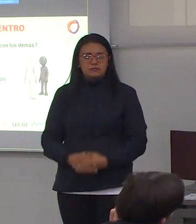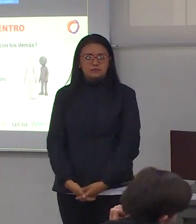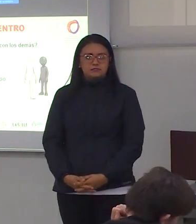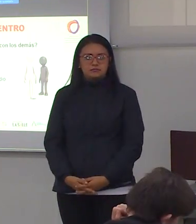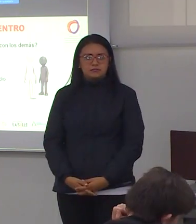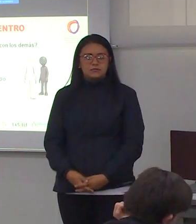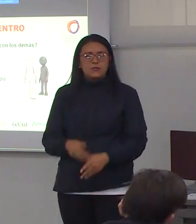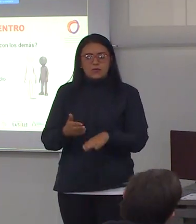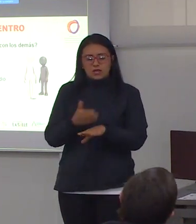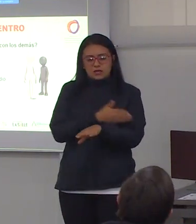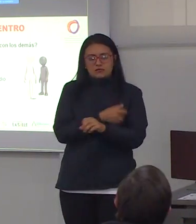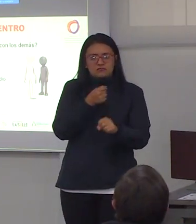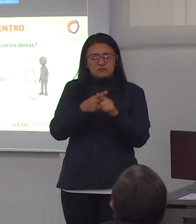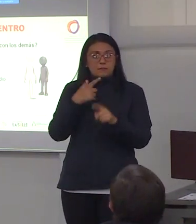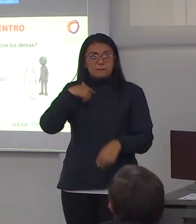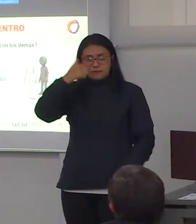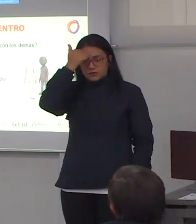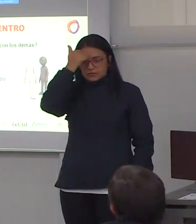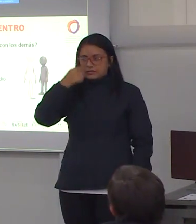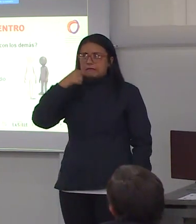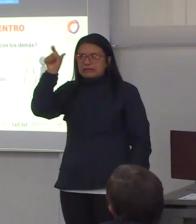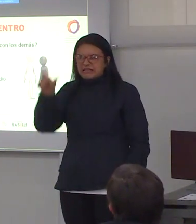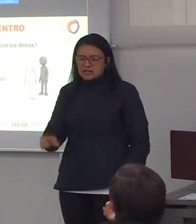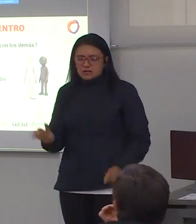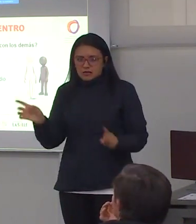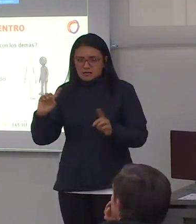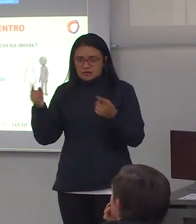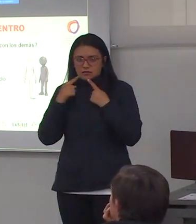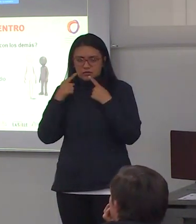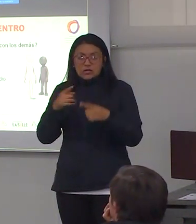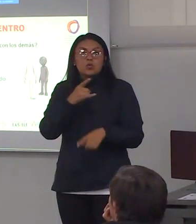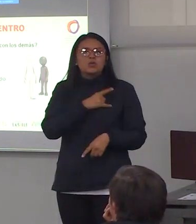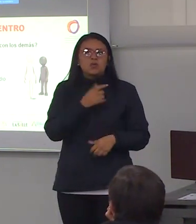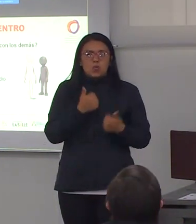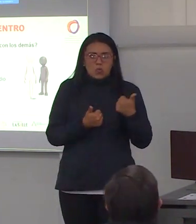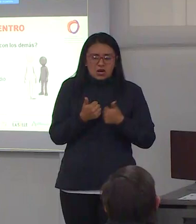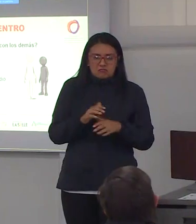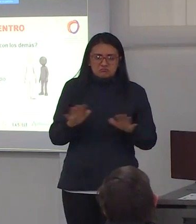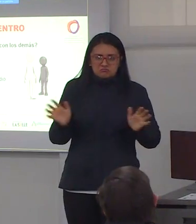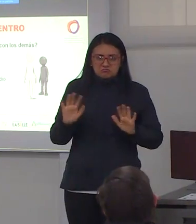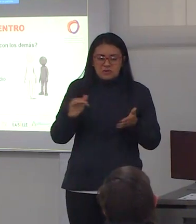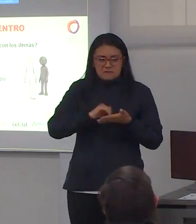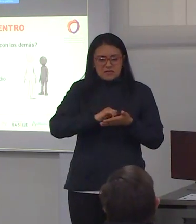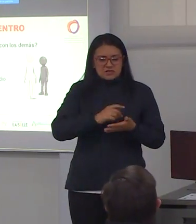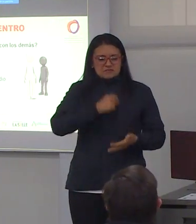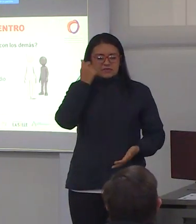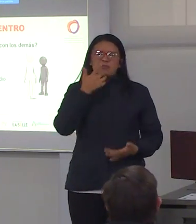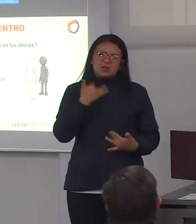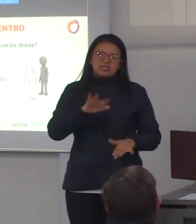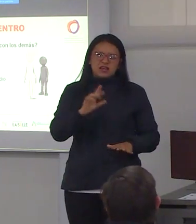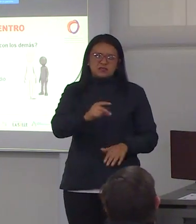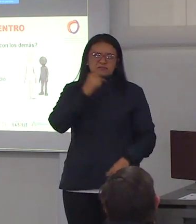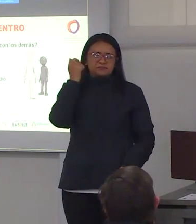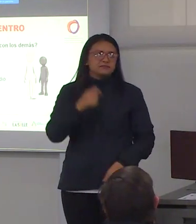no como me pasó a mí con un docente no voy decir nombres no voy a decir la universidad porque pronto me echan bueno ya me echaran